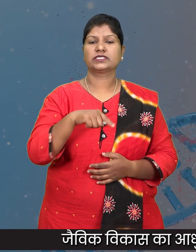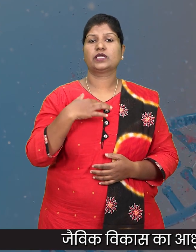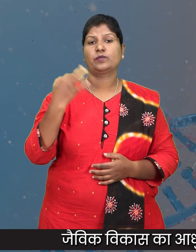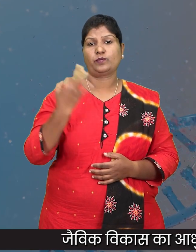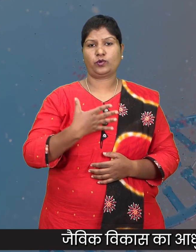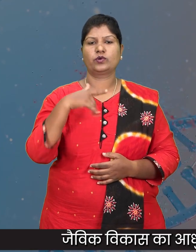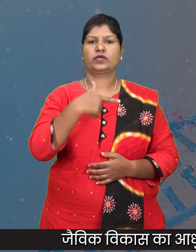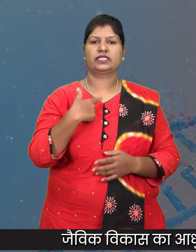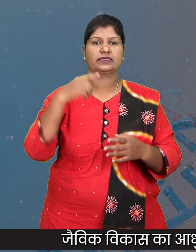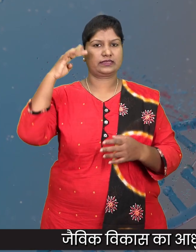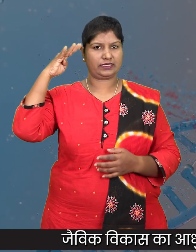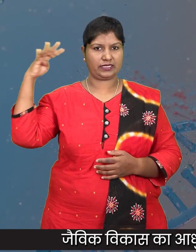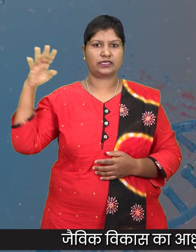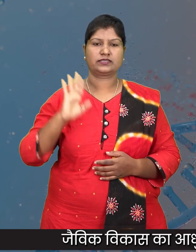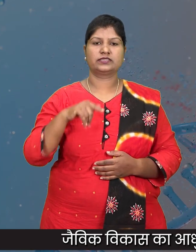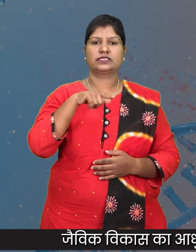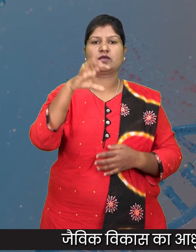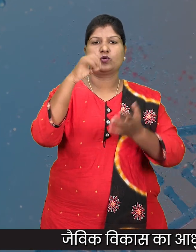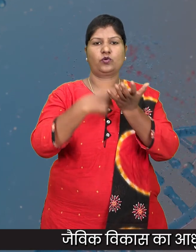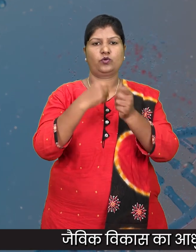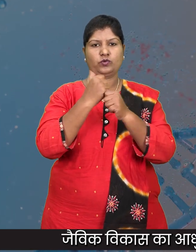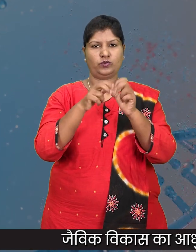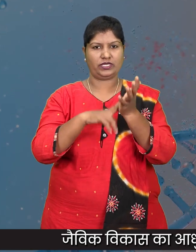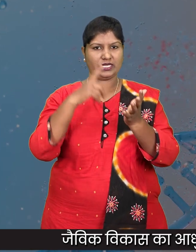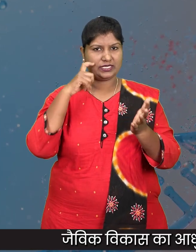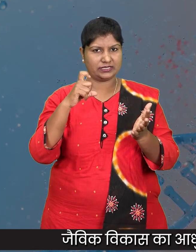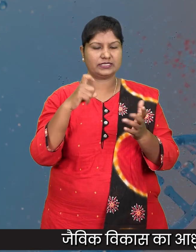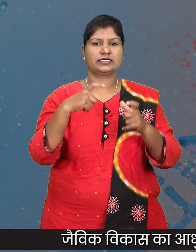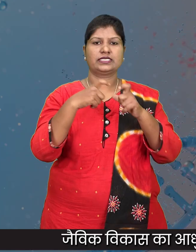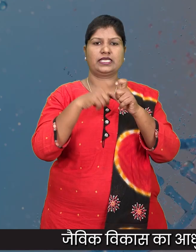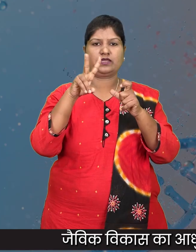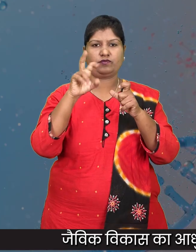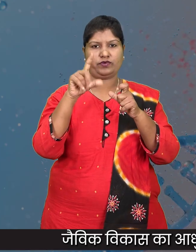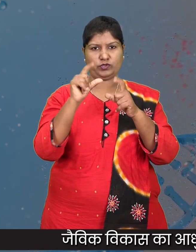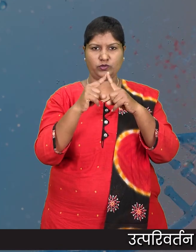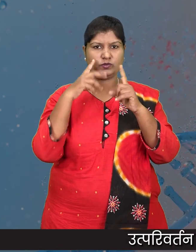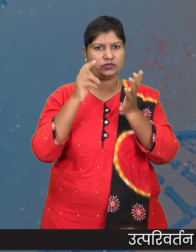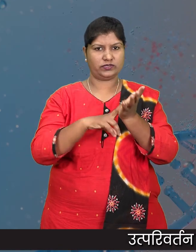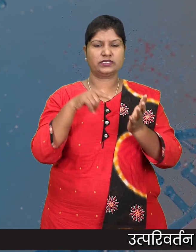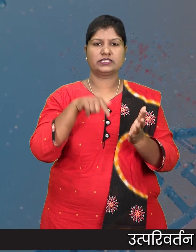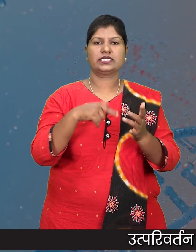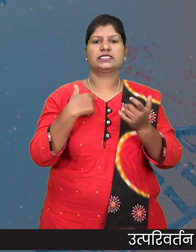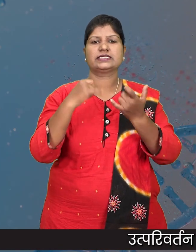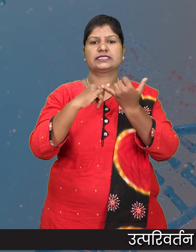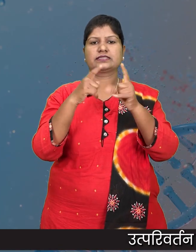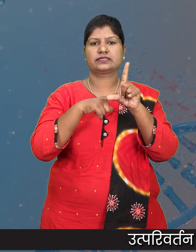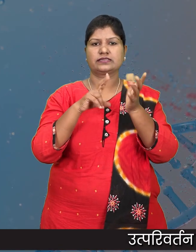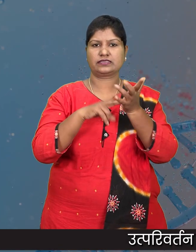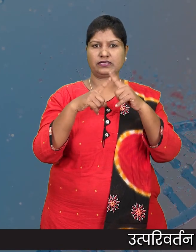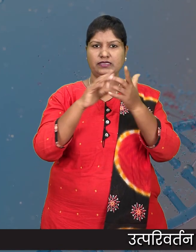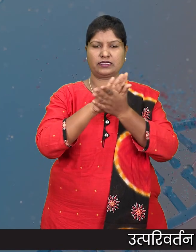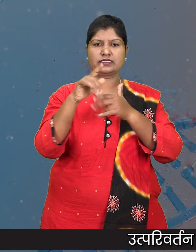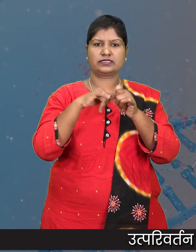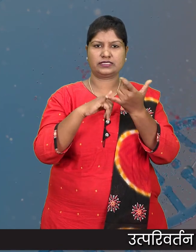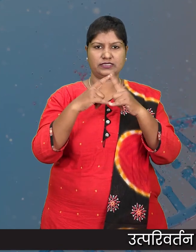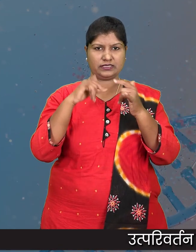जैविक विकास का आधुनिक सिद्धांत प्राकृतिक चयन के सिद्धांत और उत्परिवर्तन सिद्धांत के